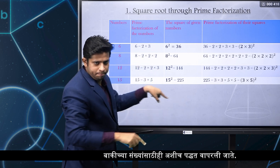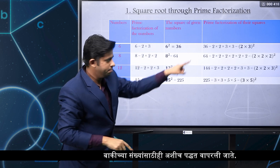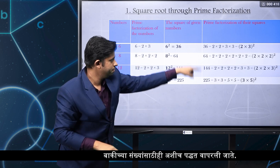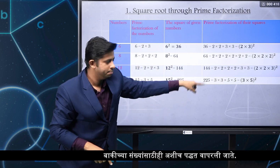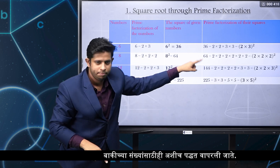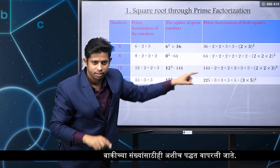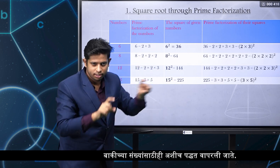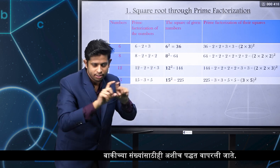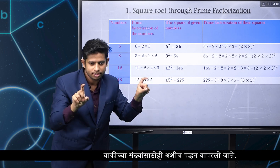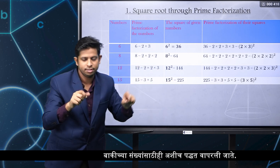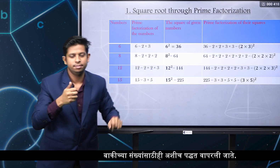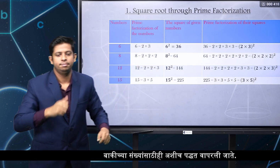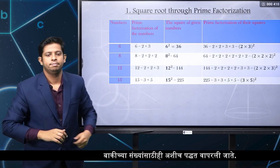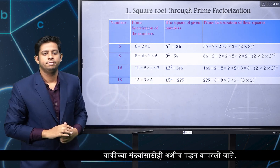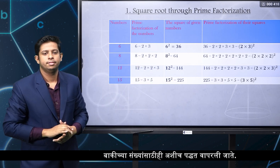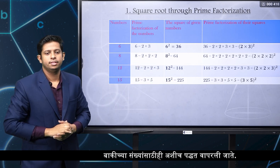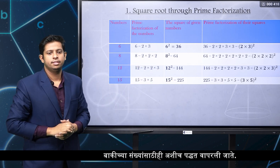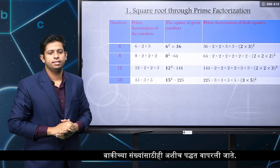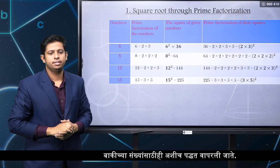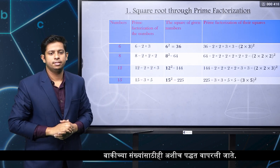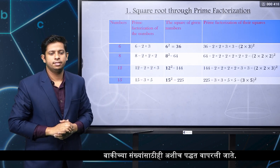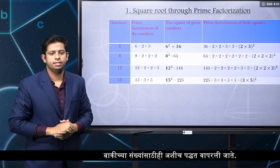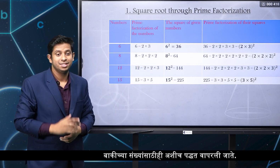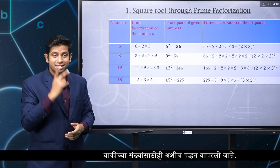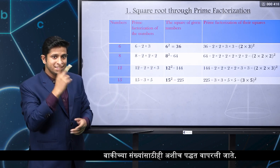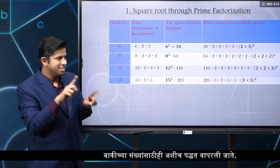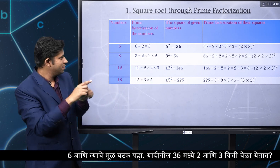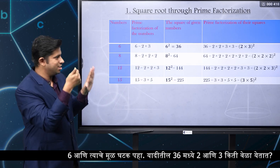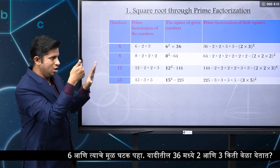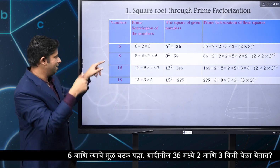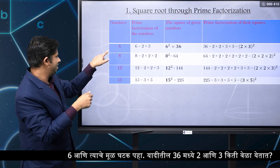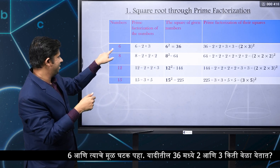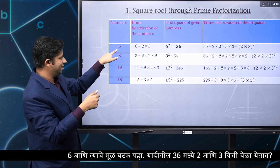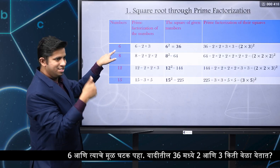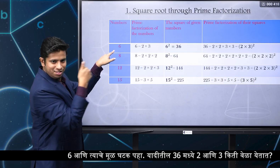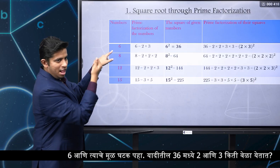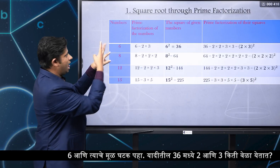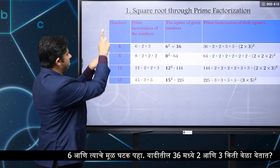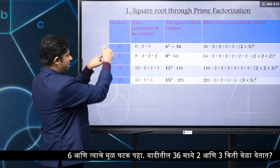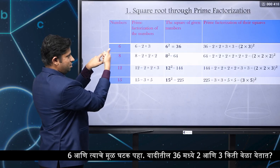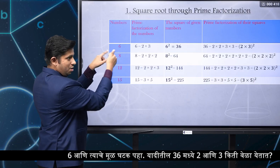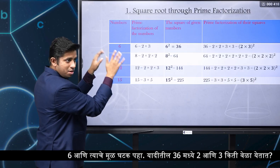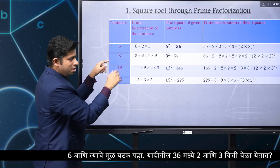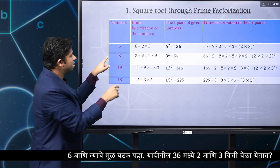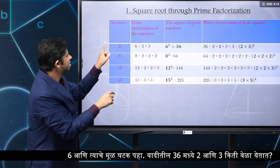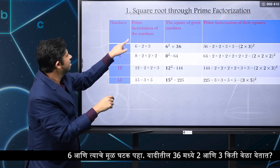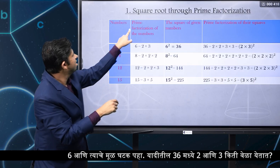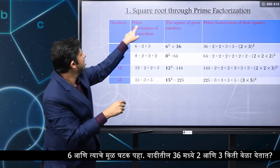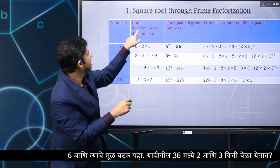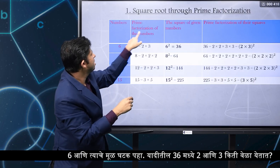बाकीच्या संख्यांसाठी ही अशीच पद्धत वापरली जाते. 6 आणि त्याचे मूळ घटक पहा. यादीतील 36